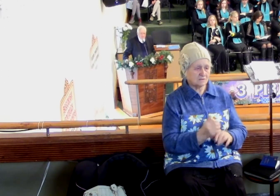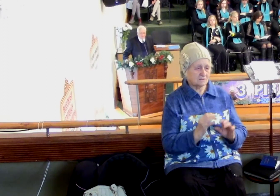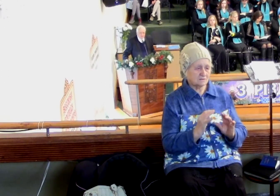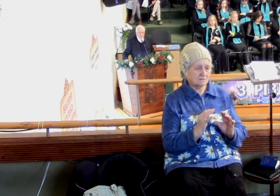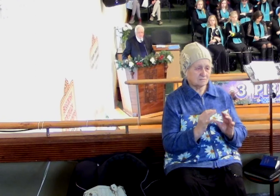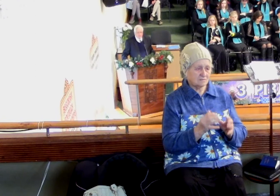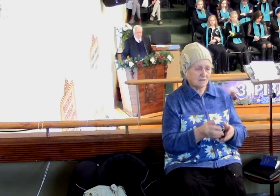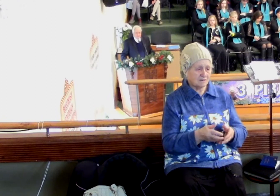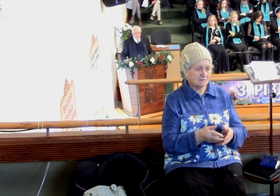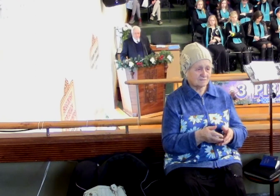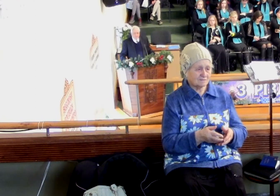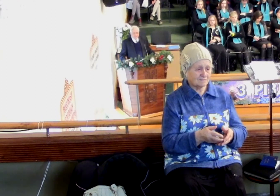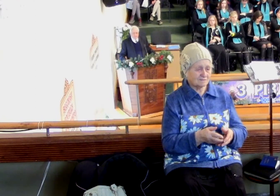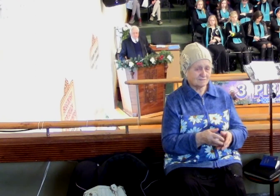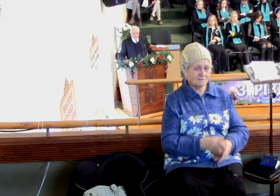Князь мира.